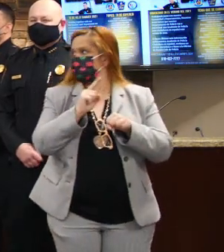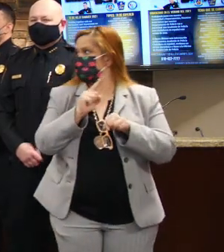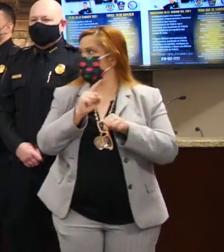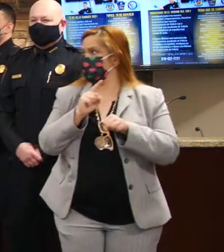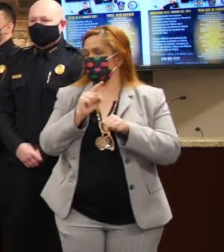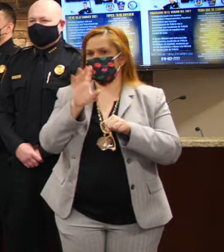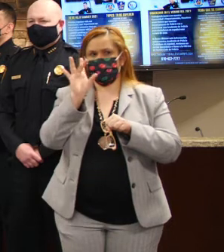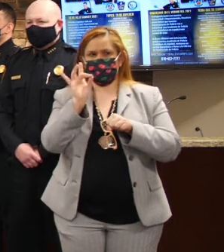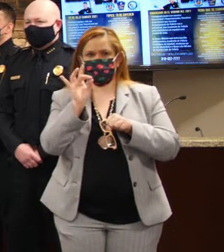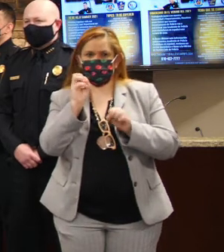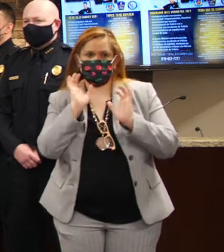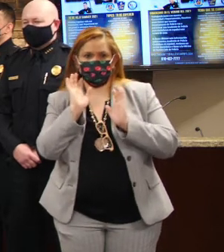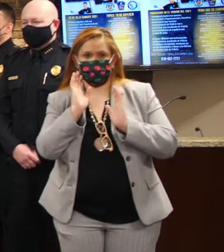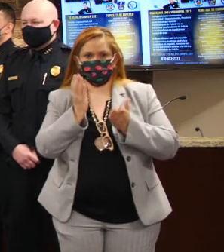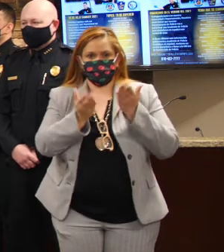en los 80.